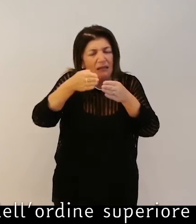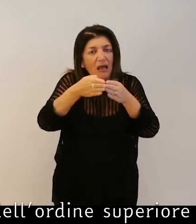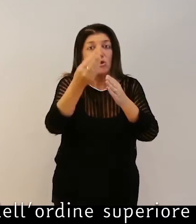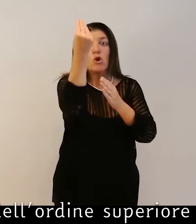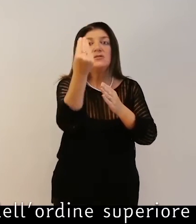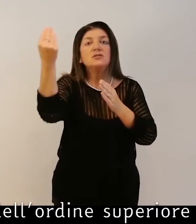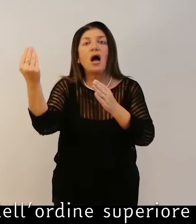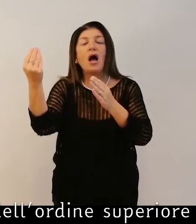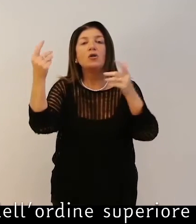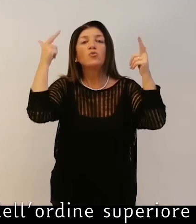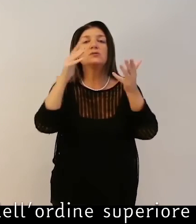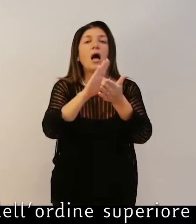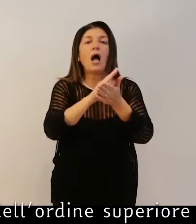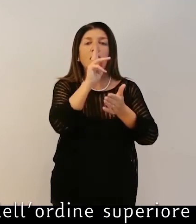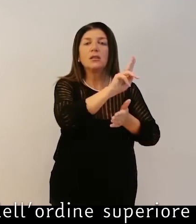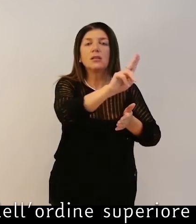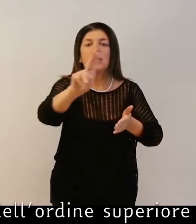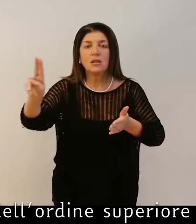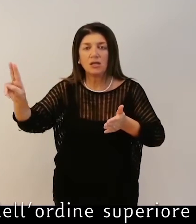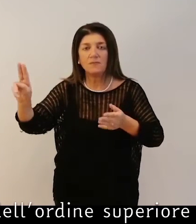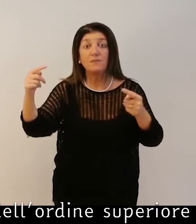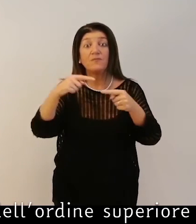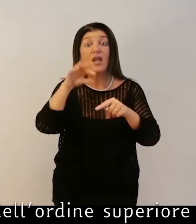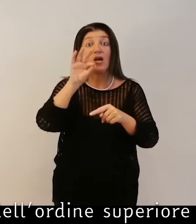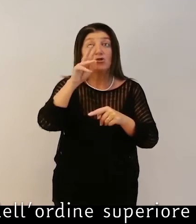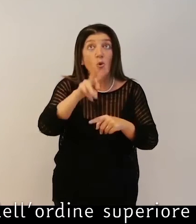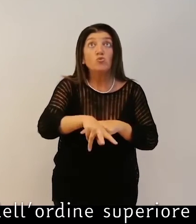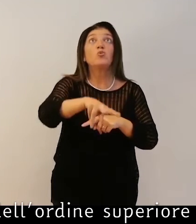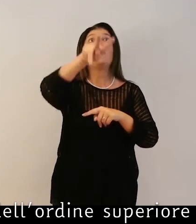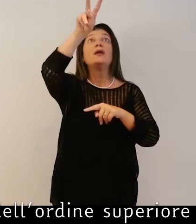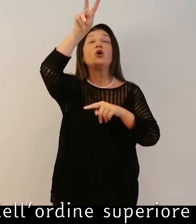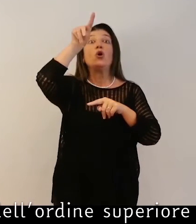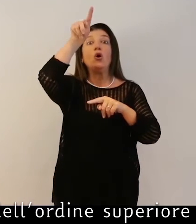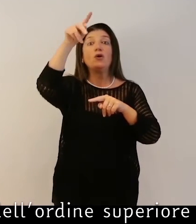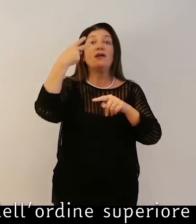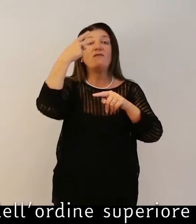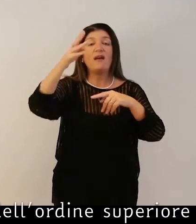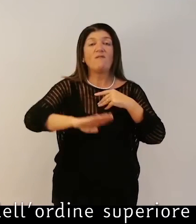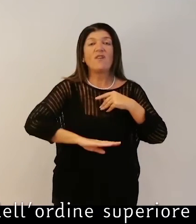Al centro dell'ordine superiore si apre un finestrone a lunetta.